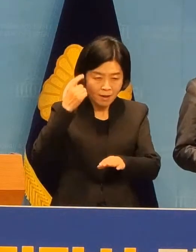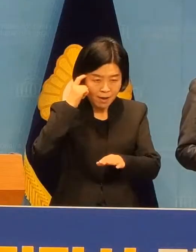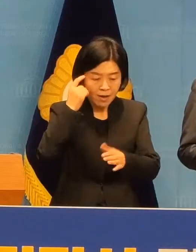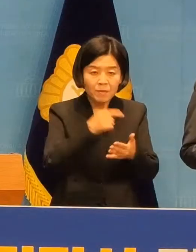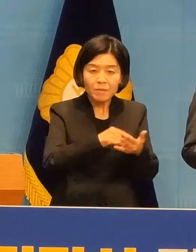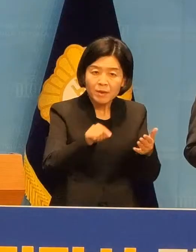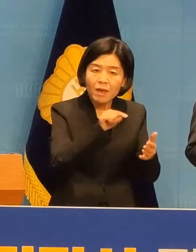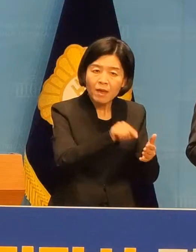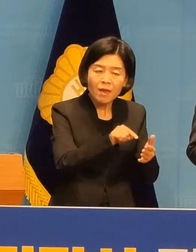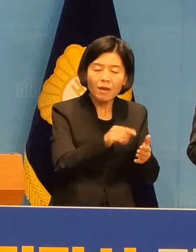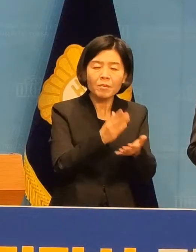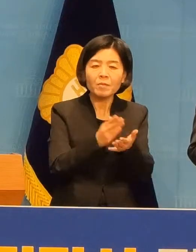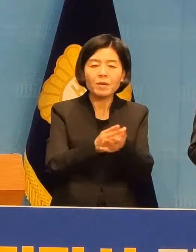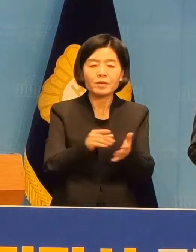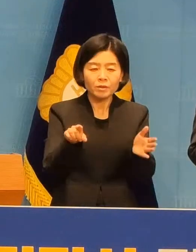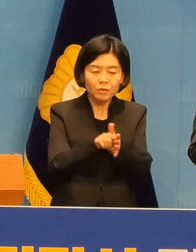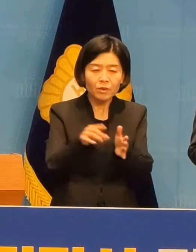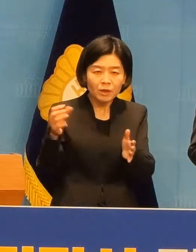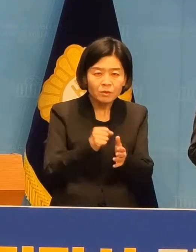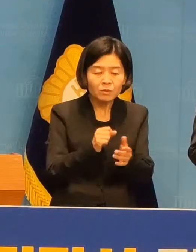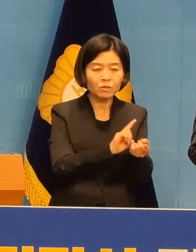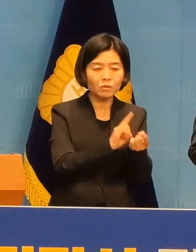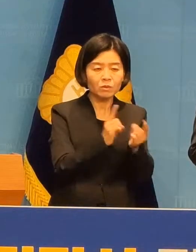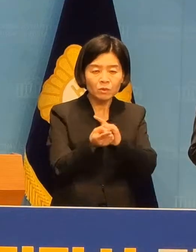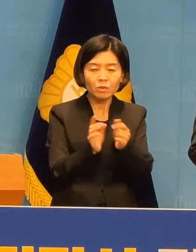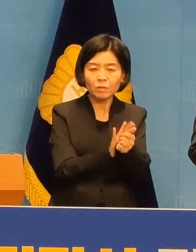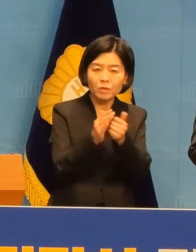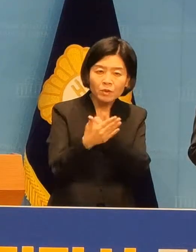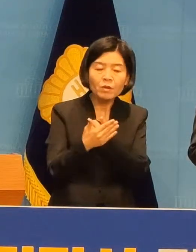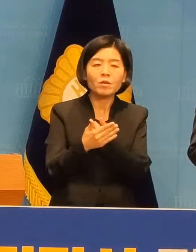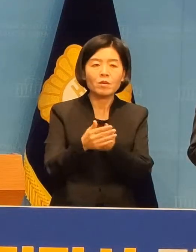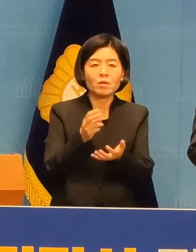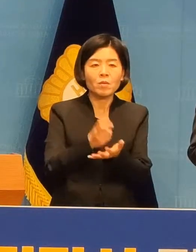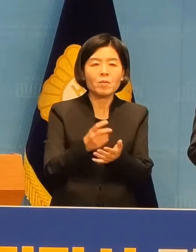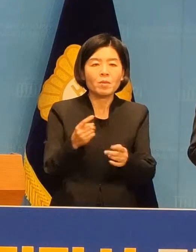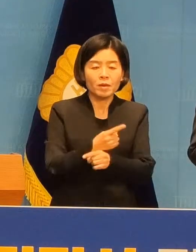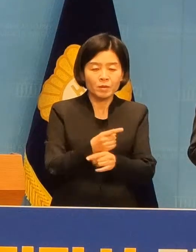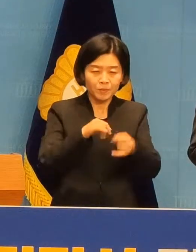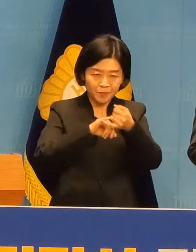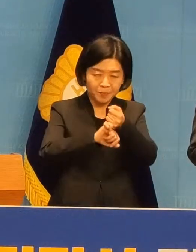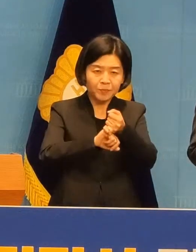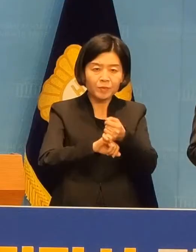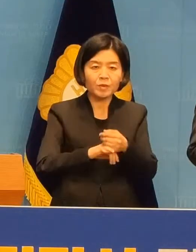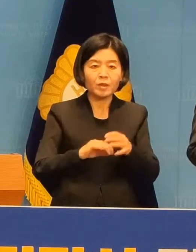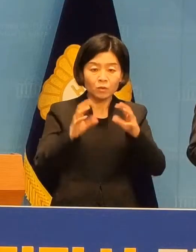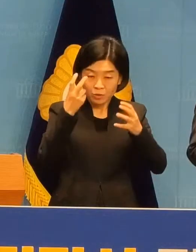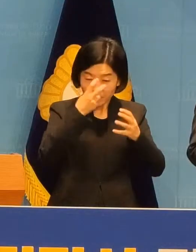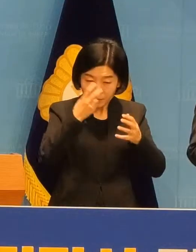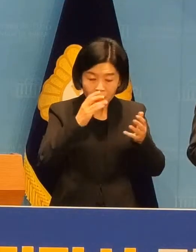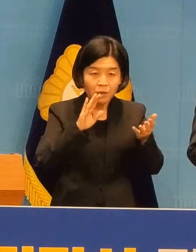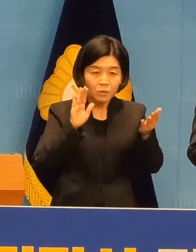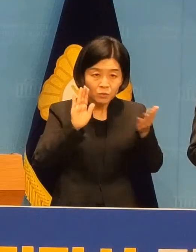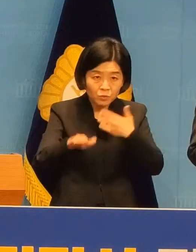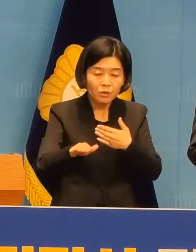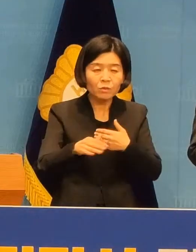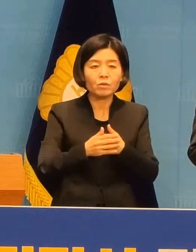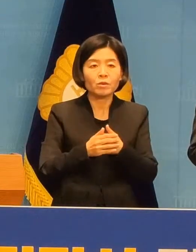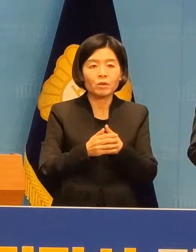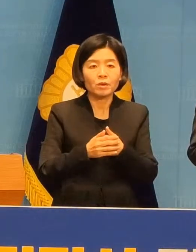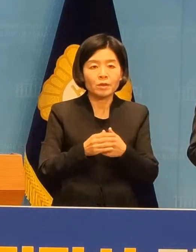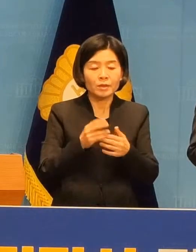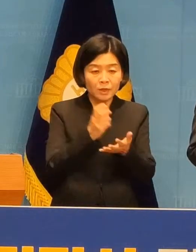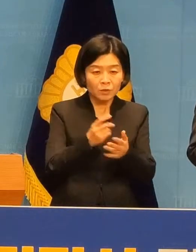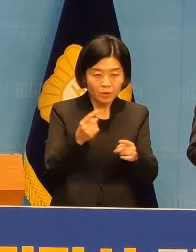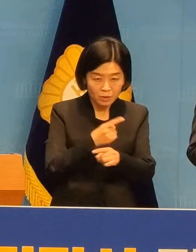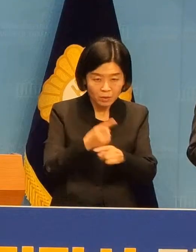수 있도록 제도와 예산을 보완해야 합니다. 국정감사 이후에도 제도 개선과 후속 대책이 현장에서 체감될 수